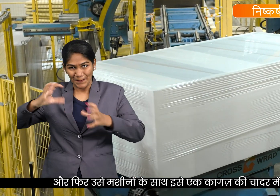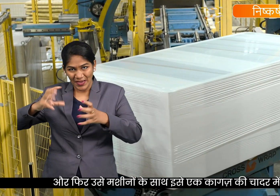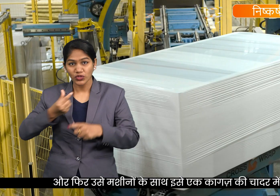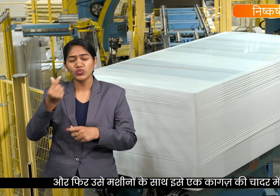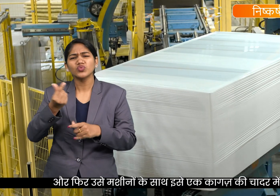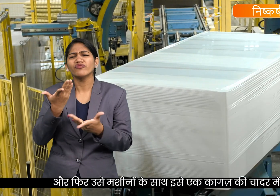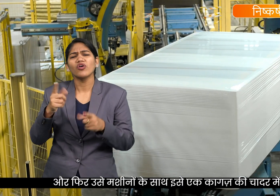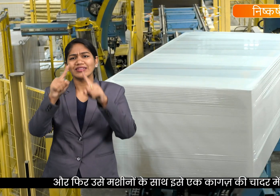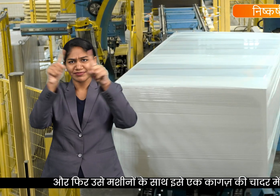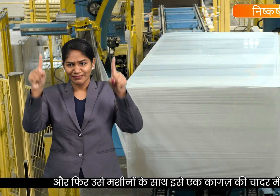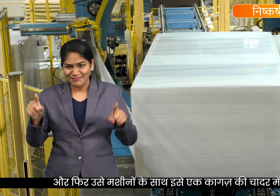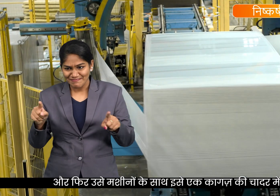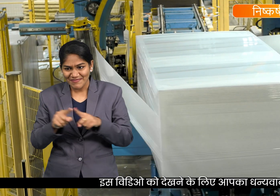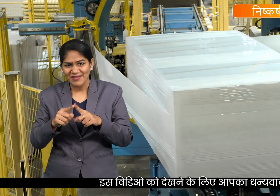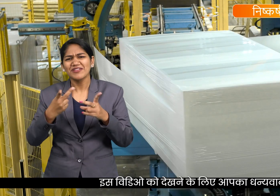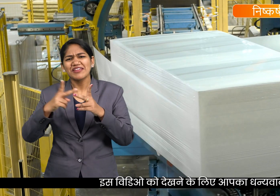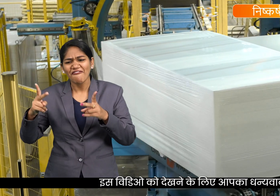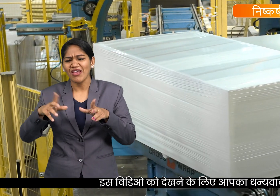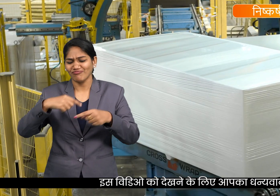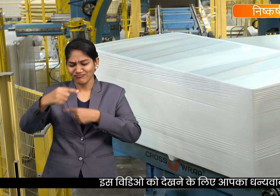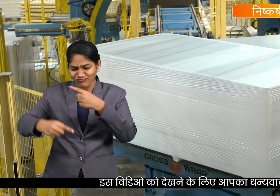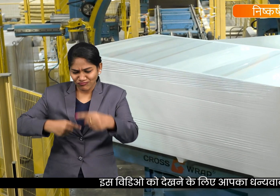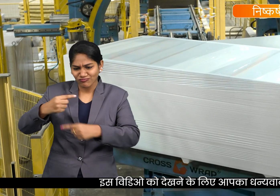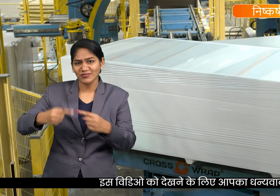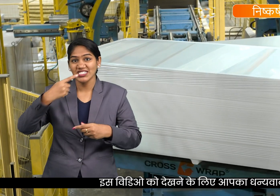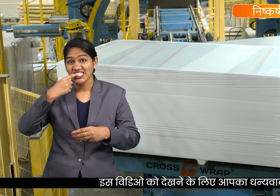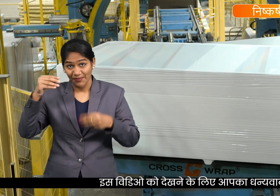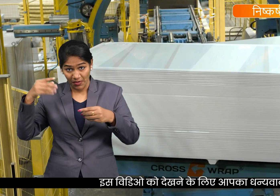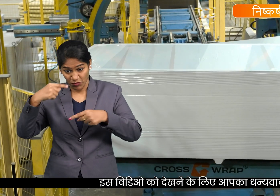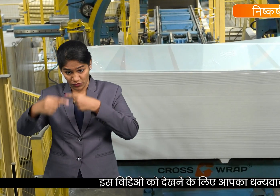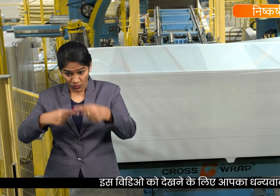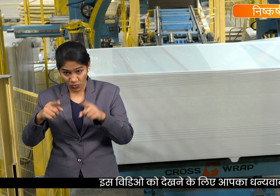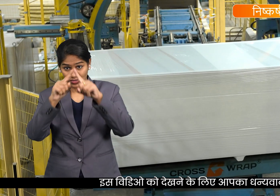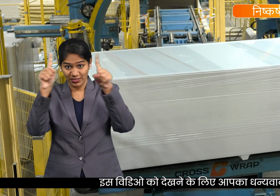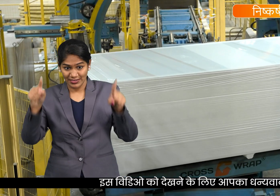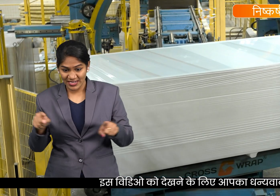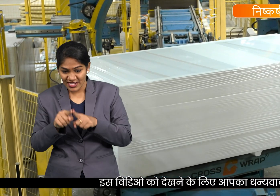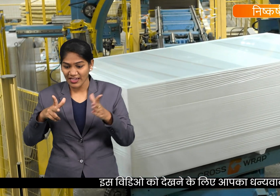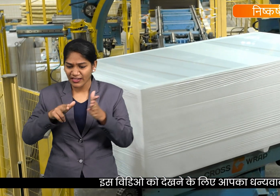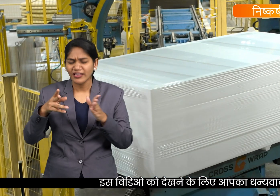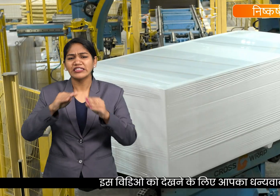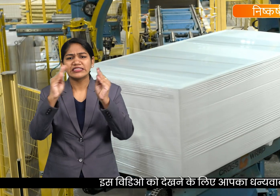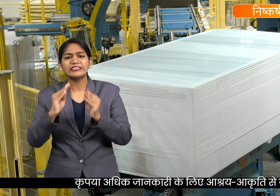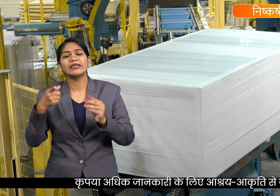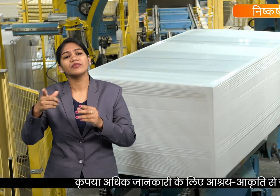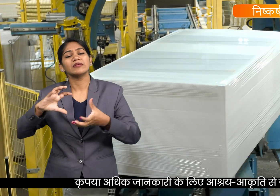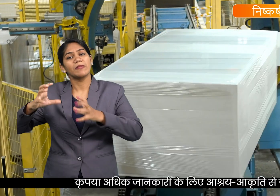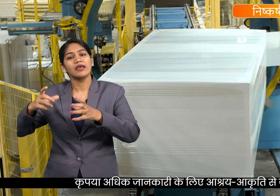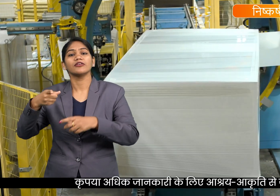का आकार देना। इस वीडियो को देखने के लिए आपका धन्यवाद।